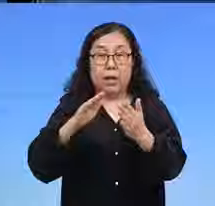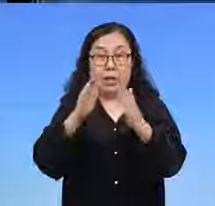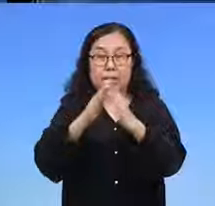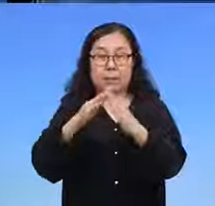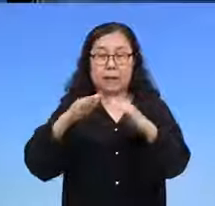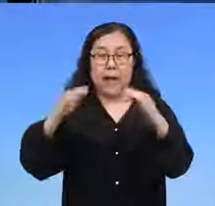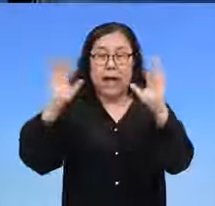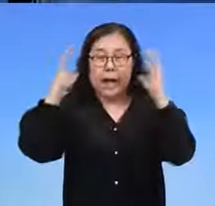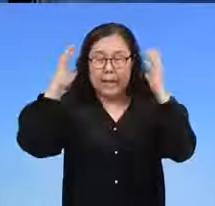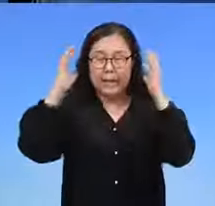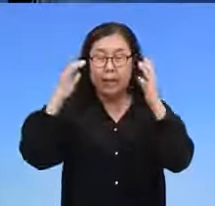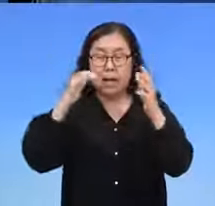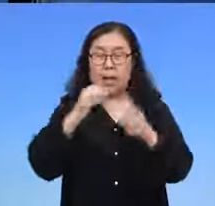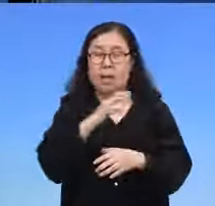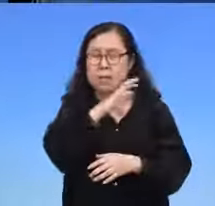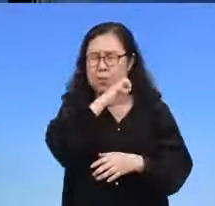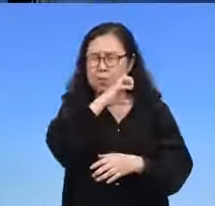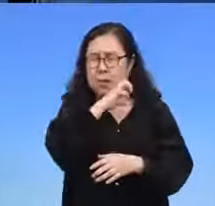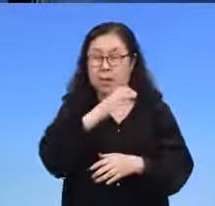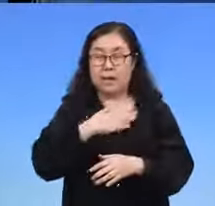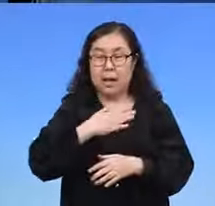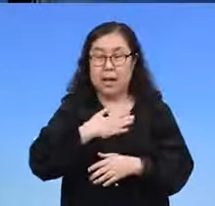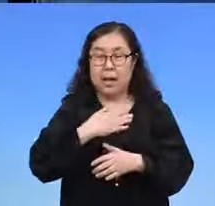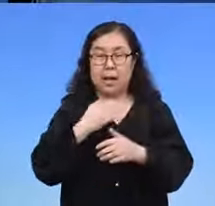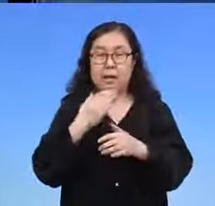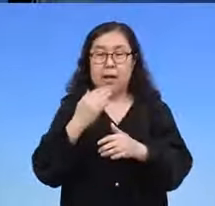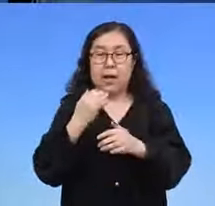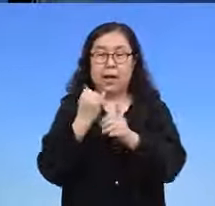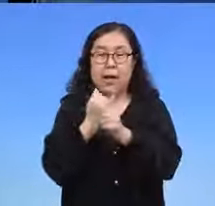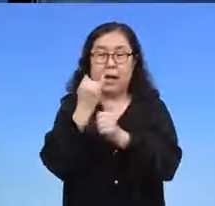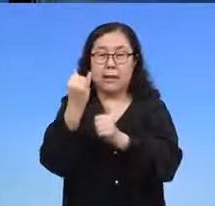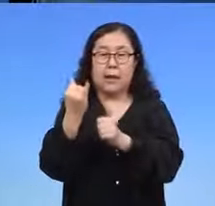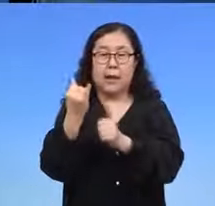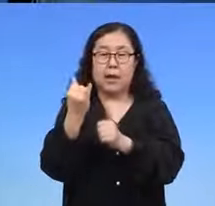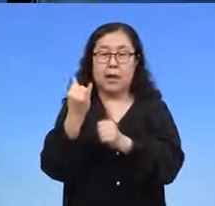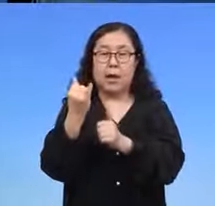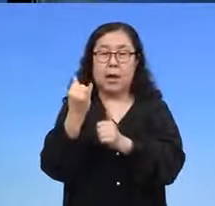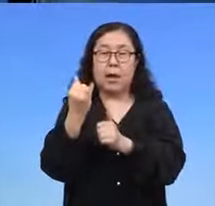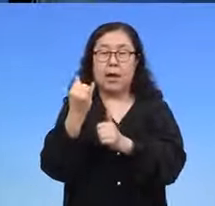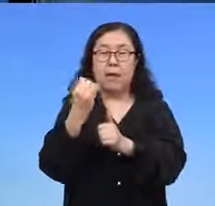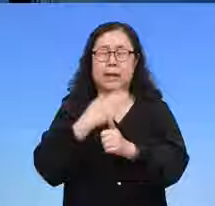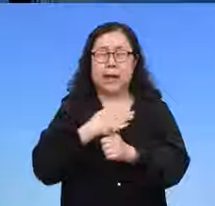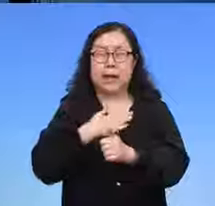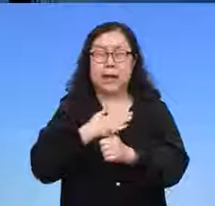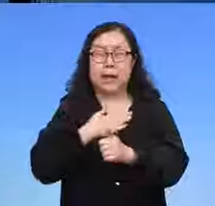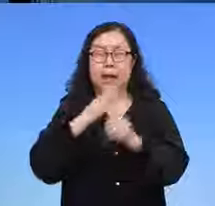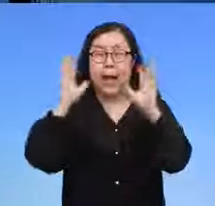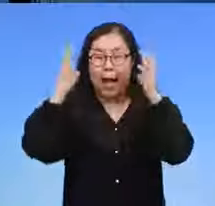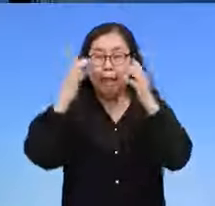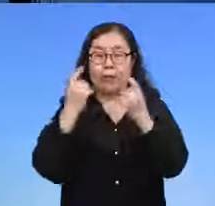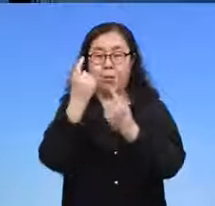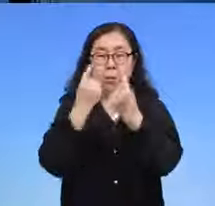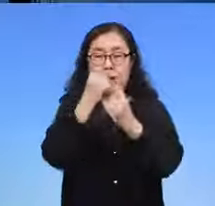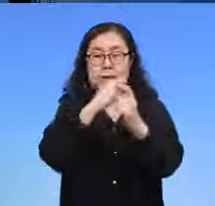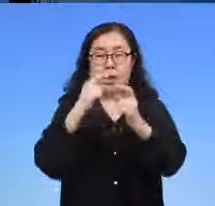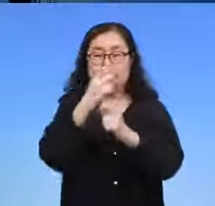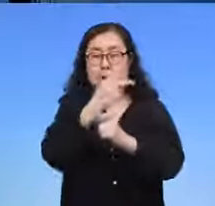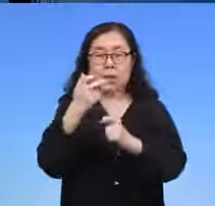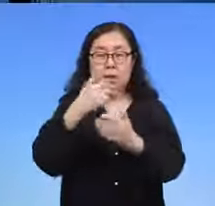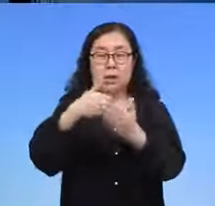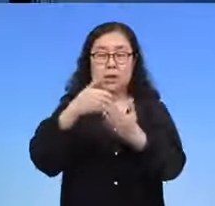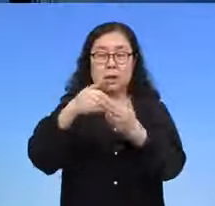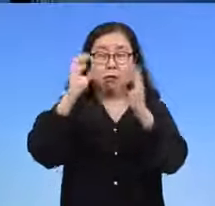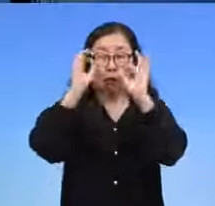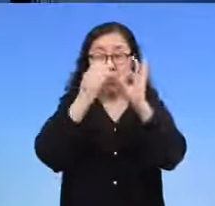집 아이들의 불만은 내 아내와 내가 아이들보다 더 큰 그림을 볼 수 있고, 종종 아이들이